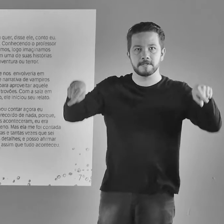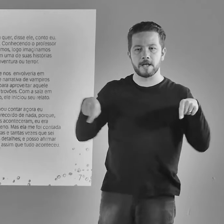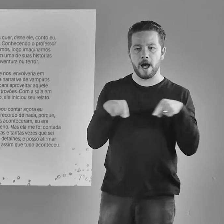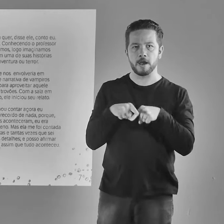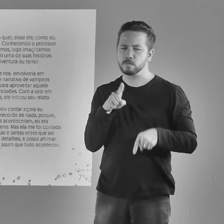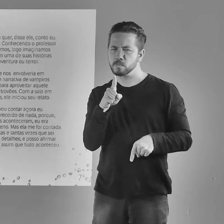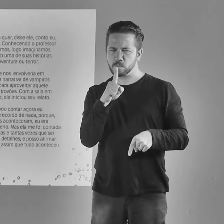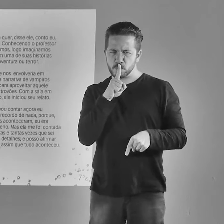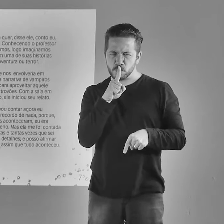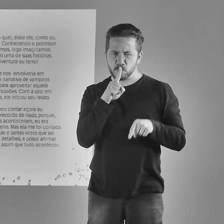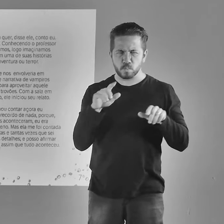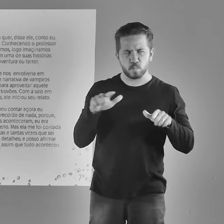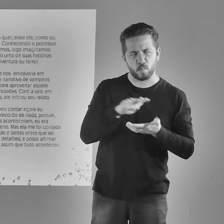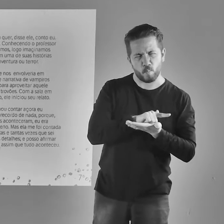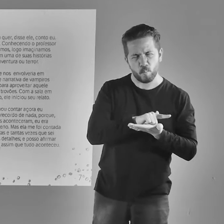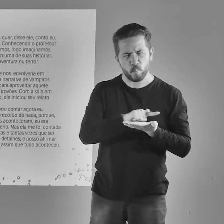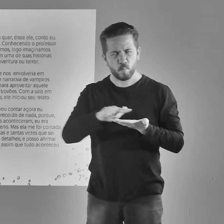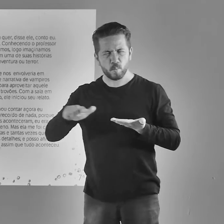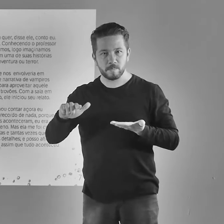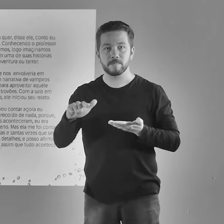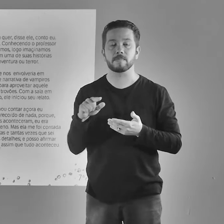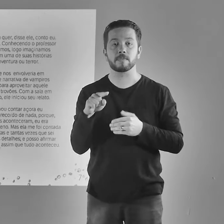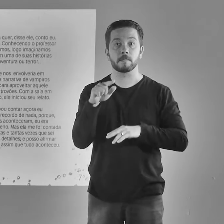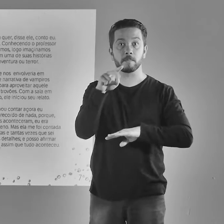absoluto silêncio, começou o seu relato.